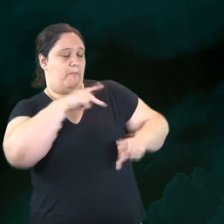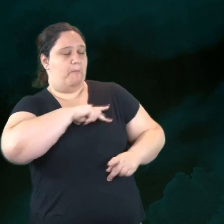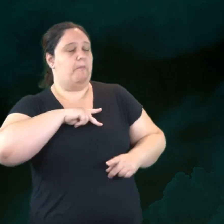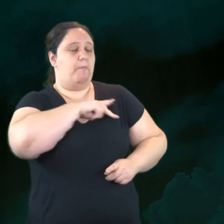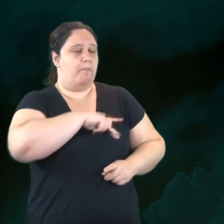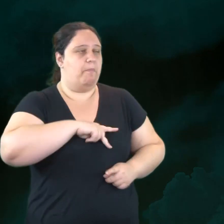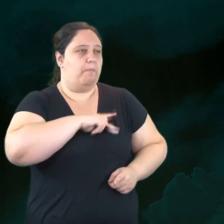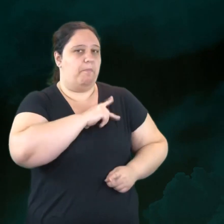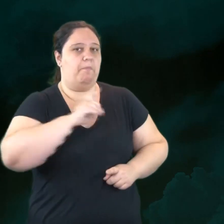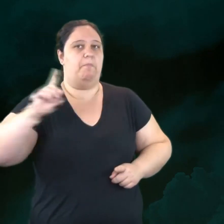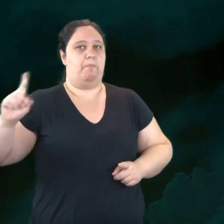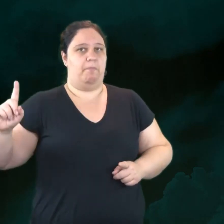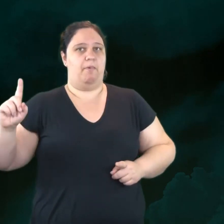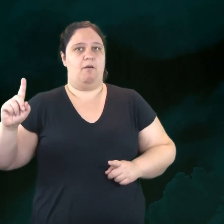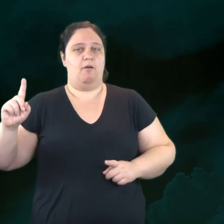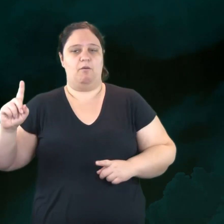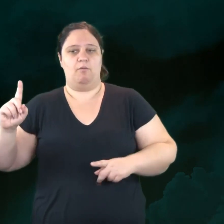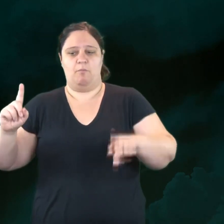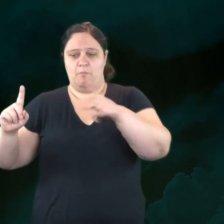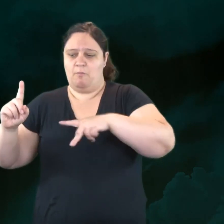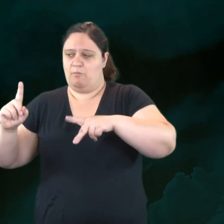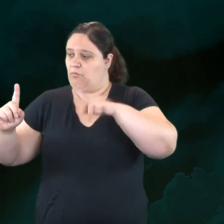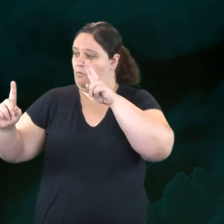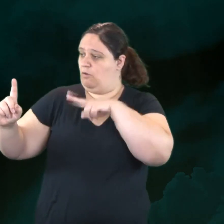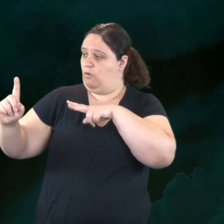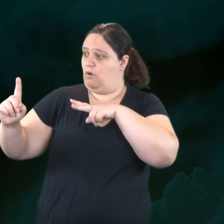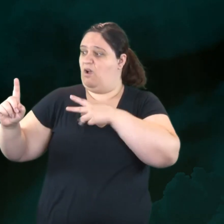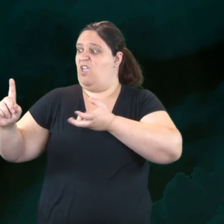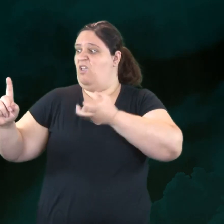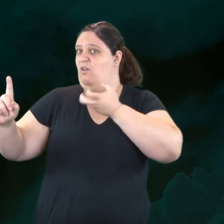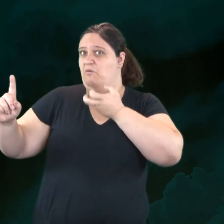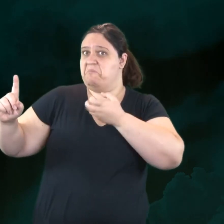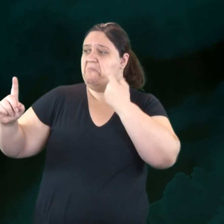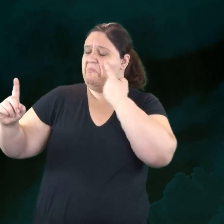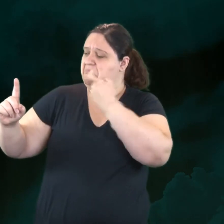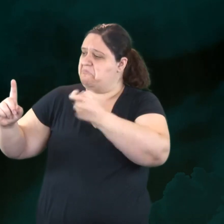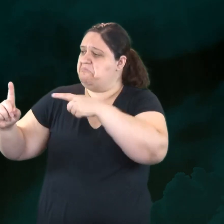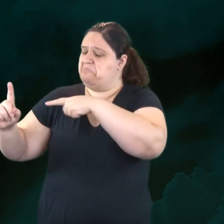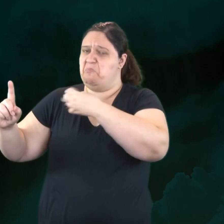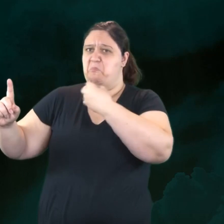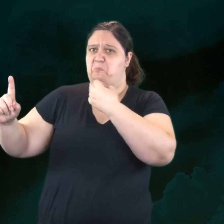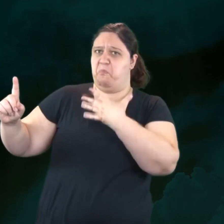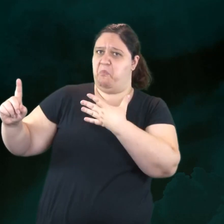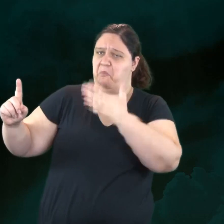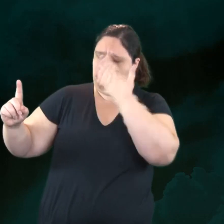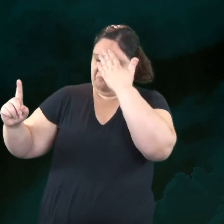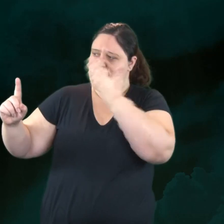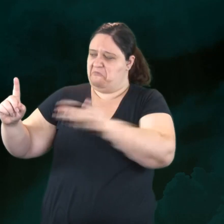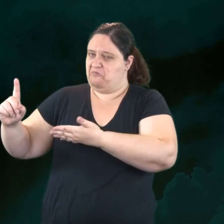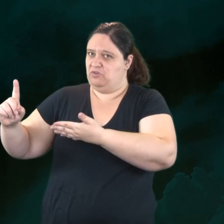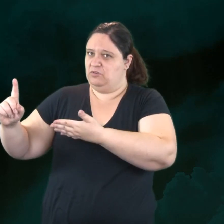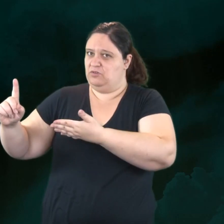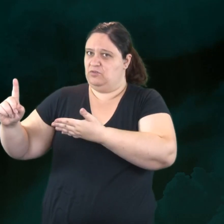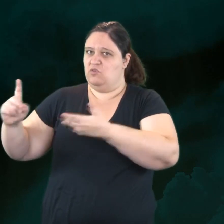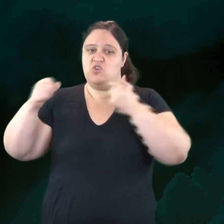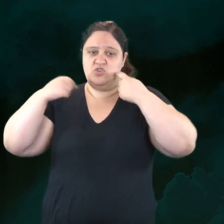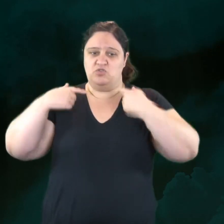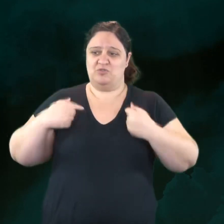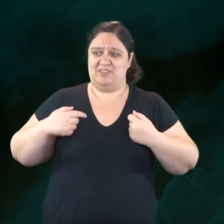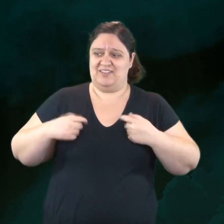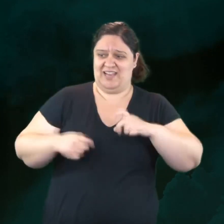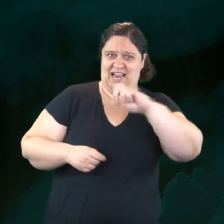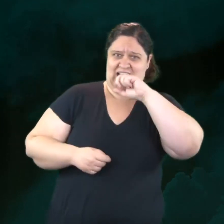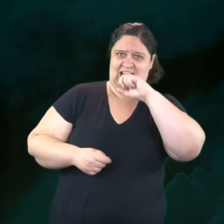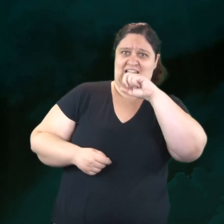quer dizer, os judeus ficaram invejosos. E com isso, eles então fizeram um tumulto